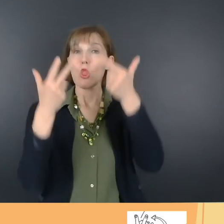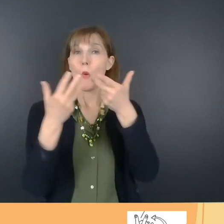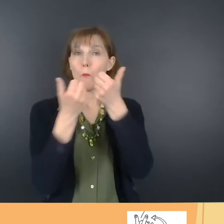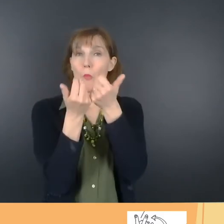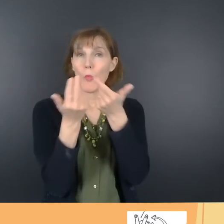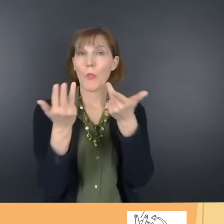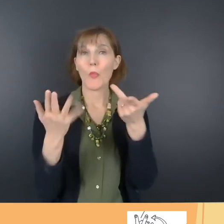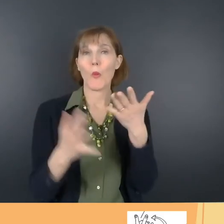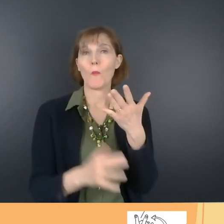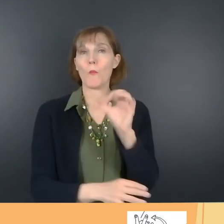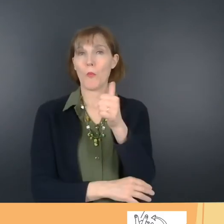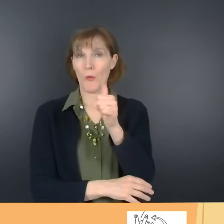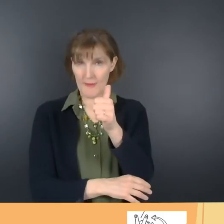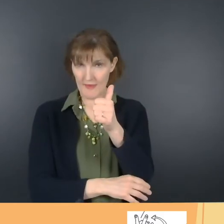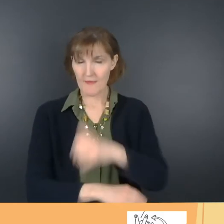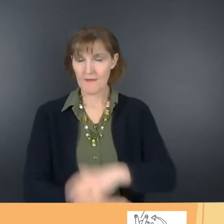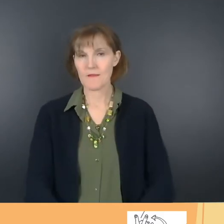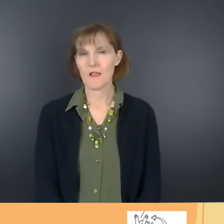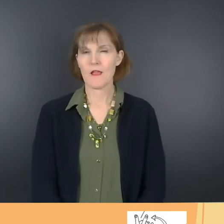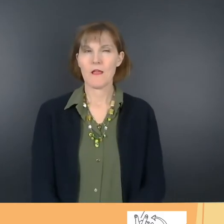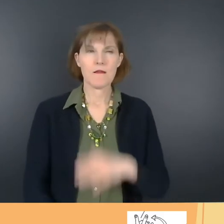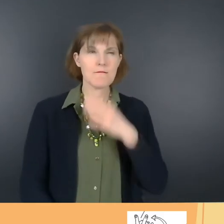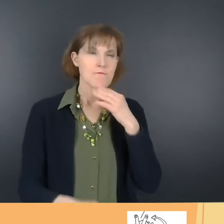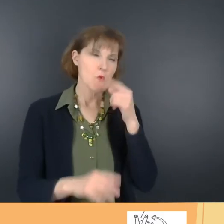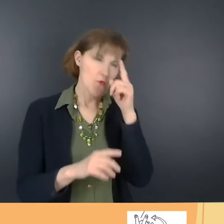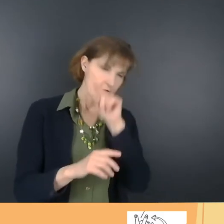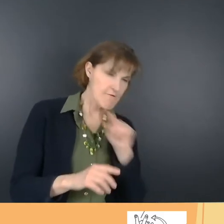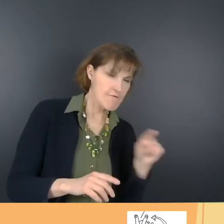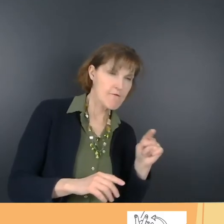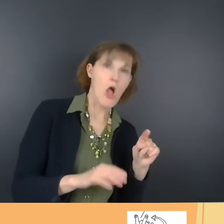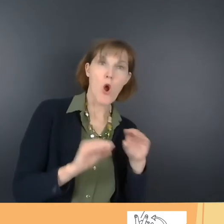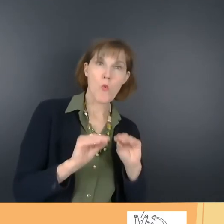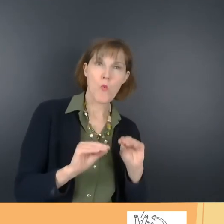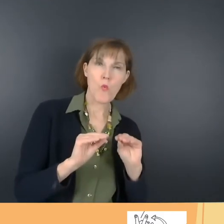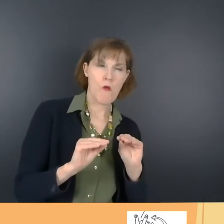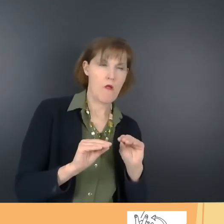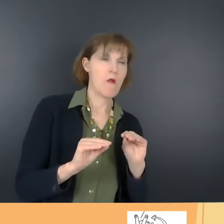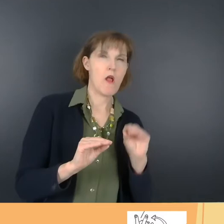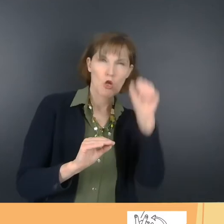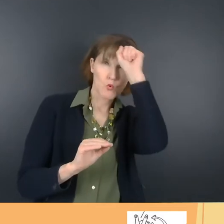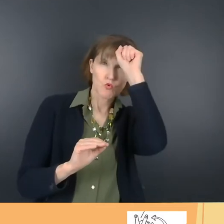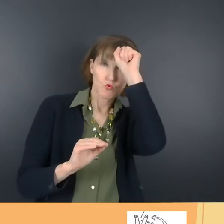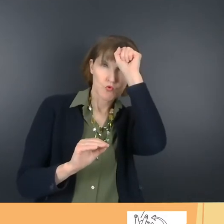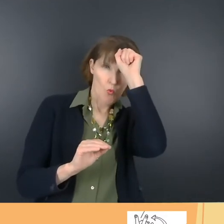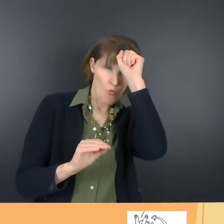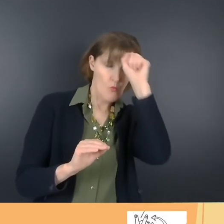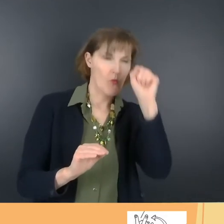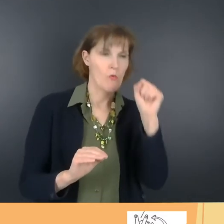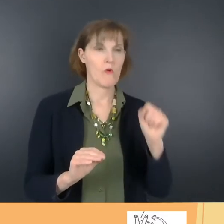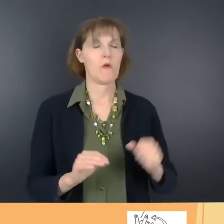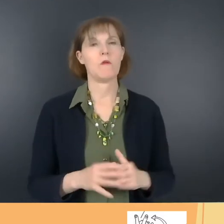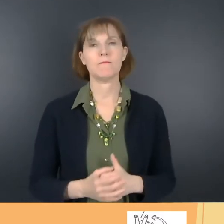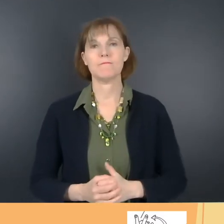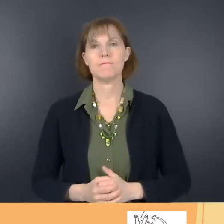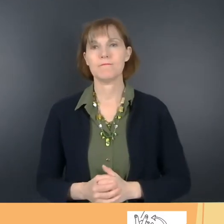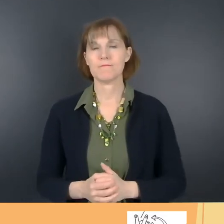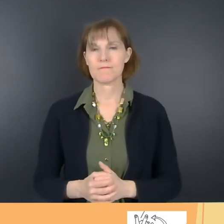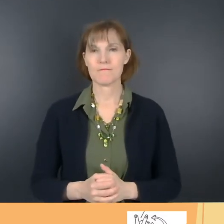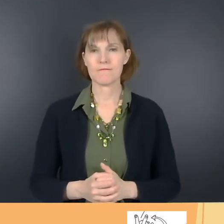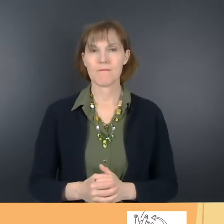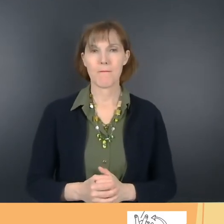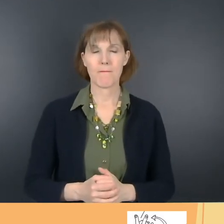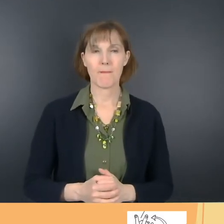Voilà. Les nombres premiers. Alors, ce serait bien d'aller aux cours. En premier. Voilà la leçon.